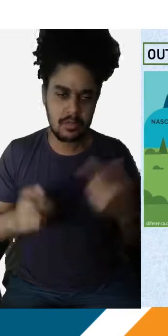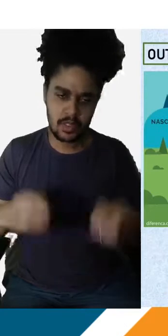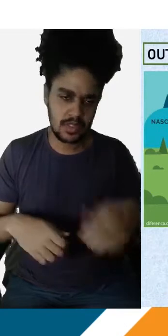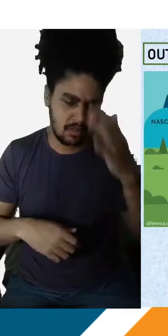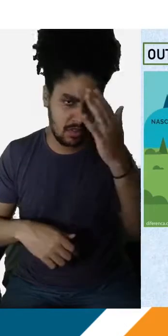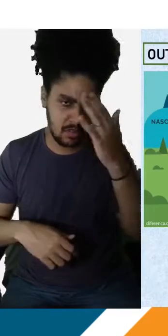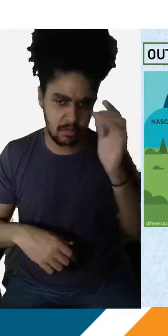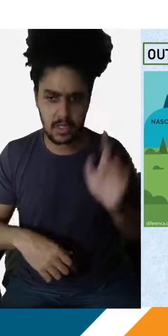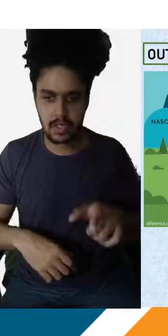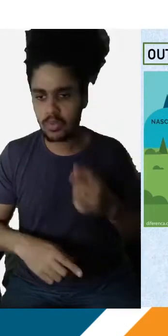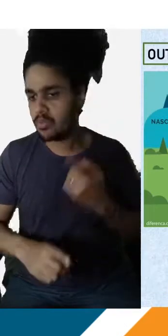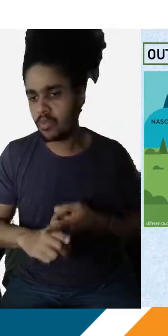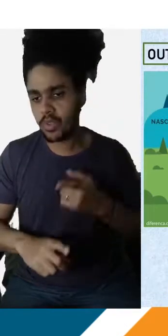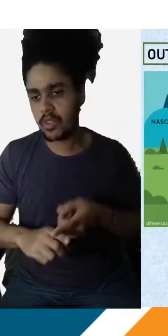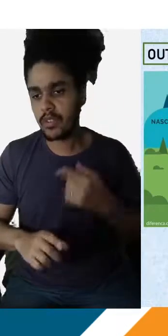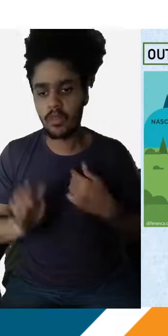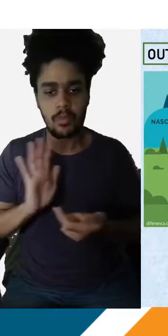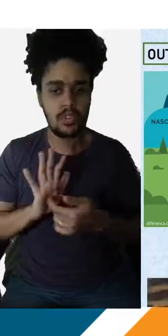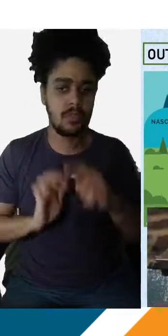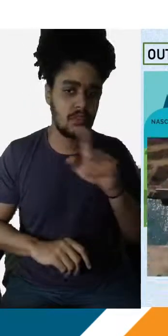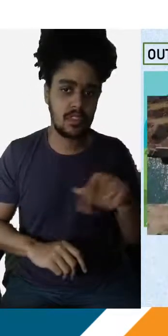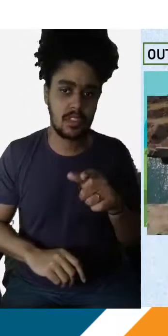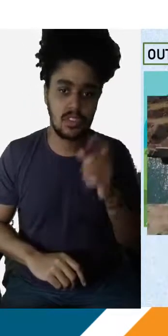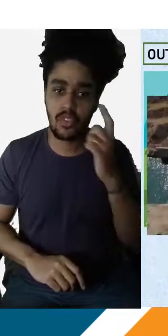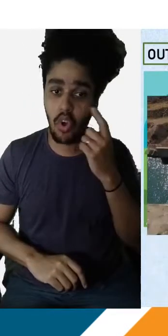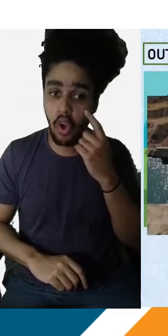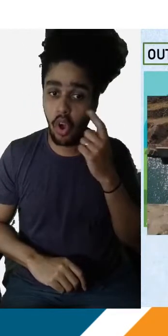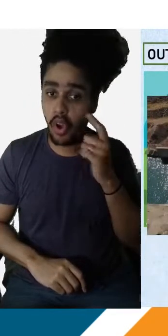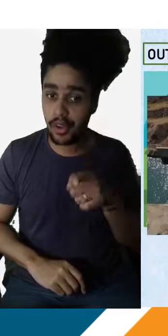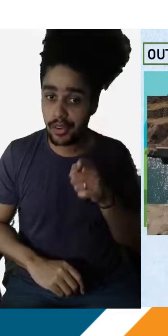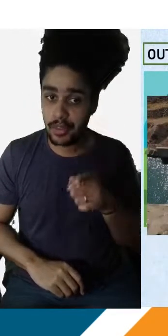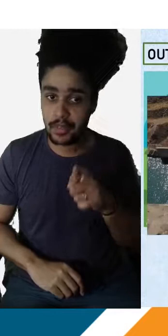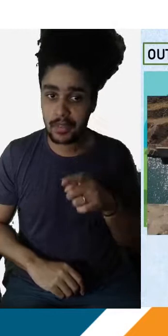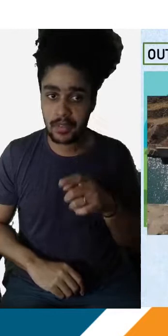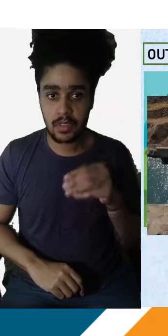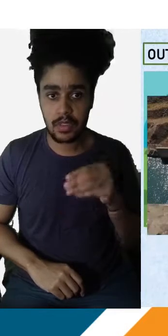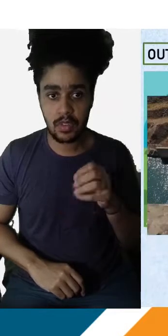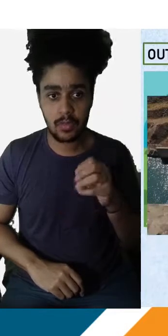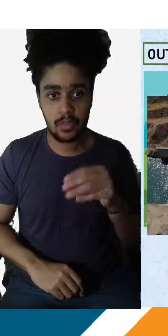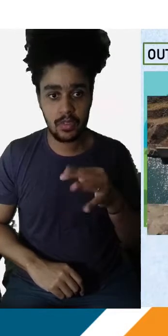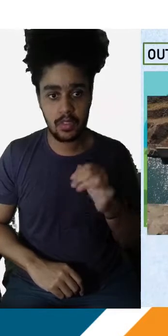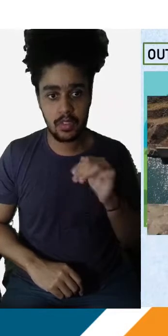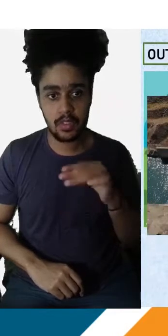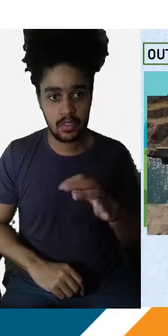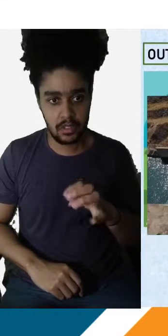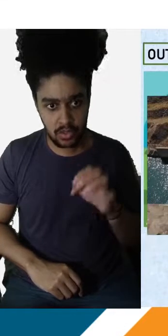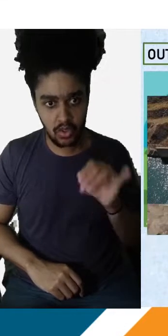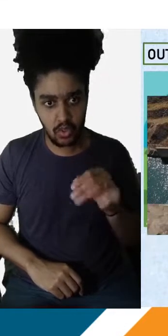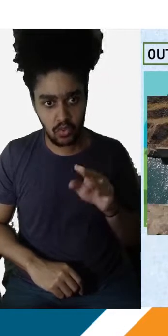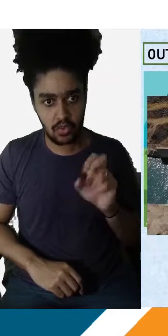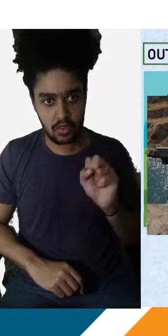mesmo? Vou mostrar para vocês. Termos como montante e jusante estão